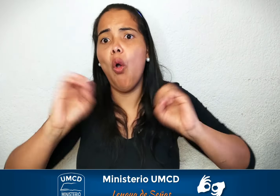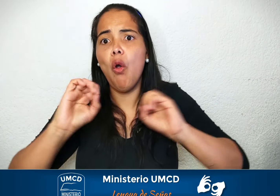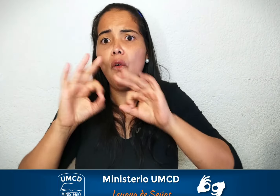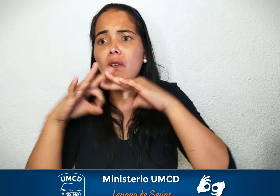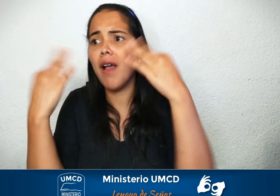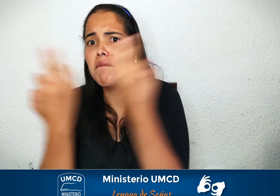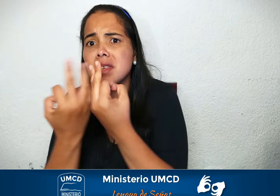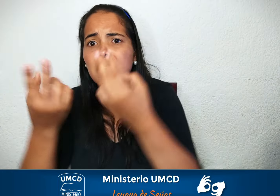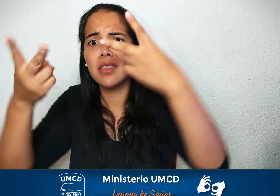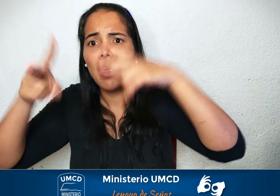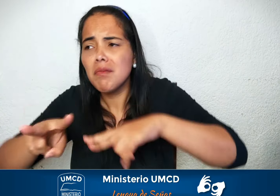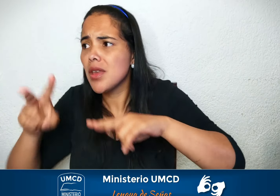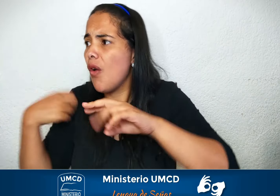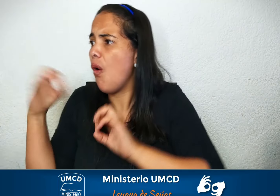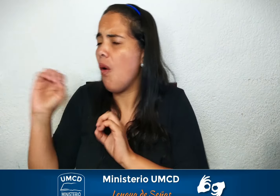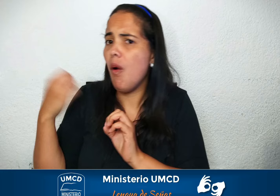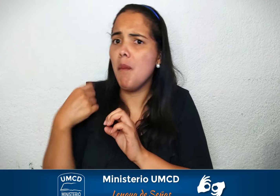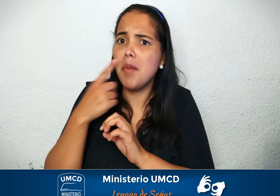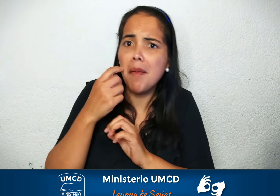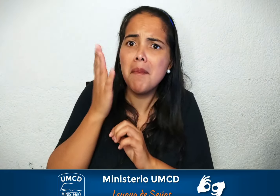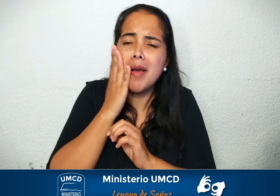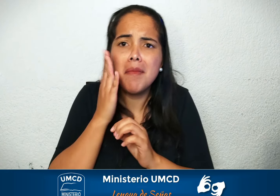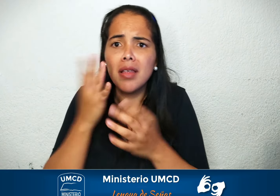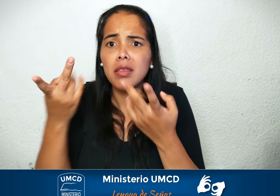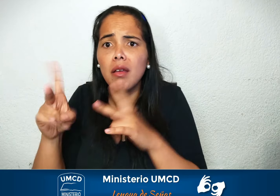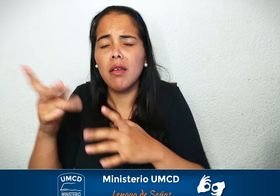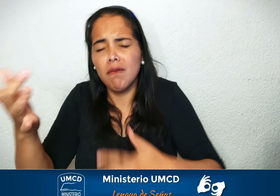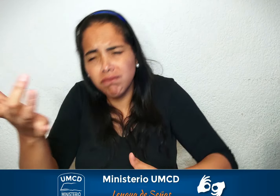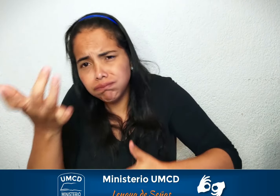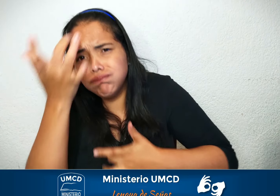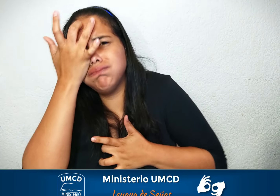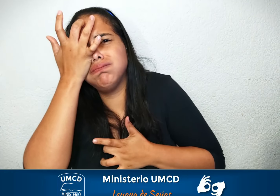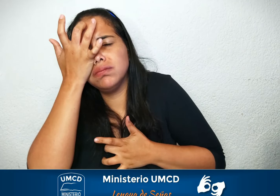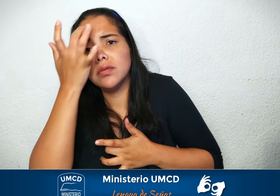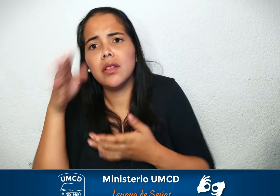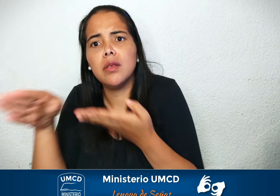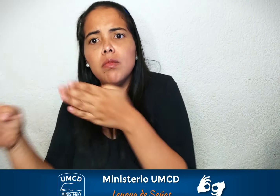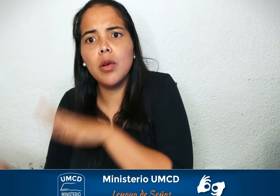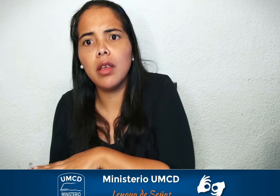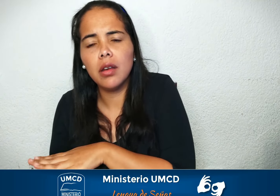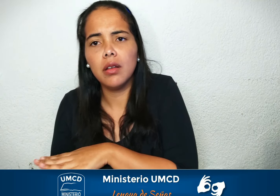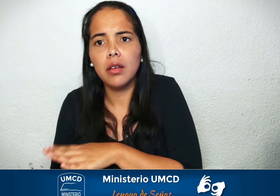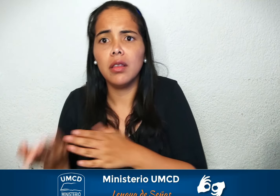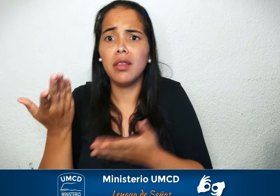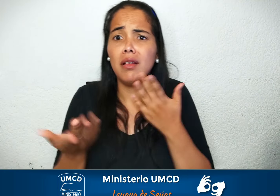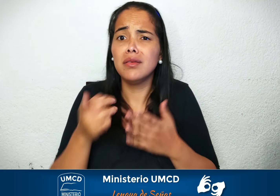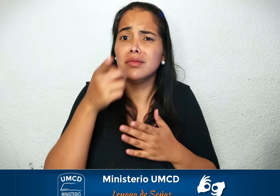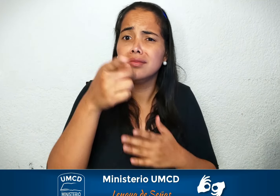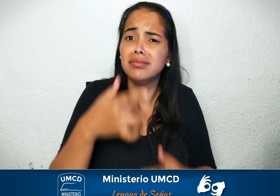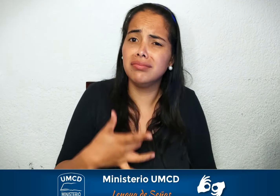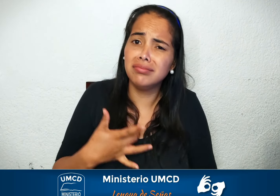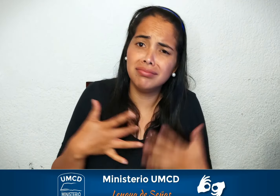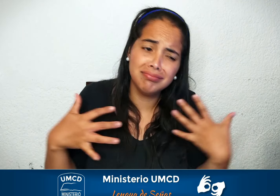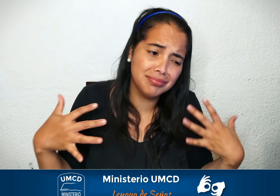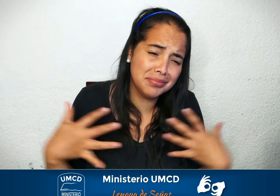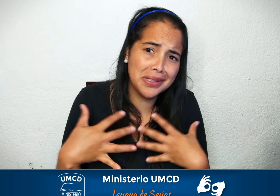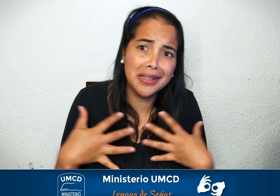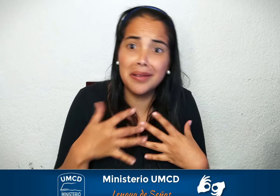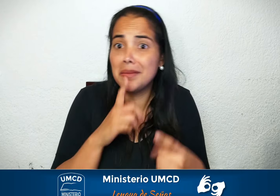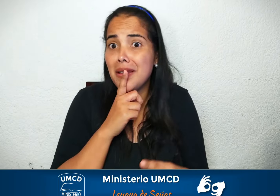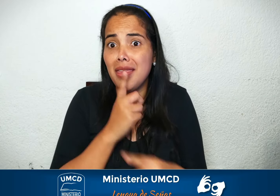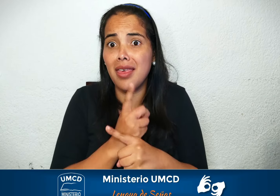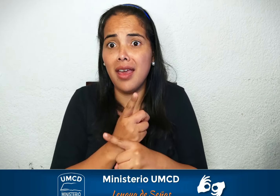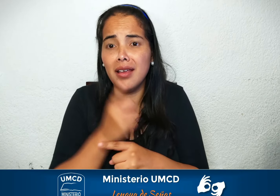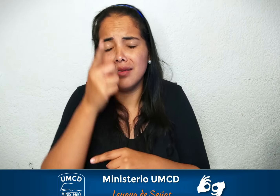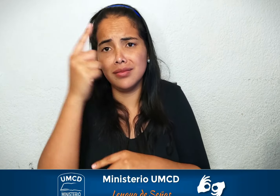que familiares o personas cercanas a nosotros se enferman y tal vez mueren. Eso nos hace sentir miedo